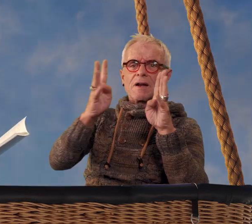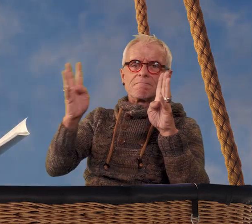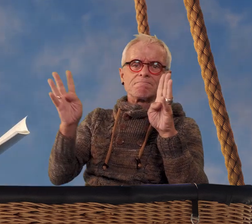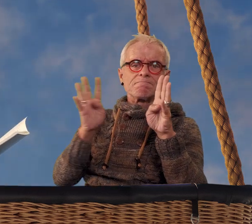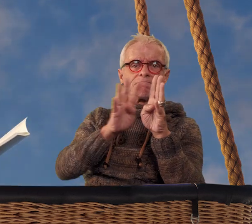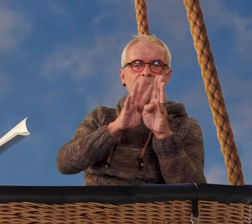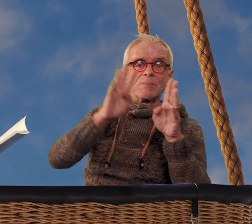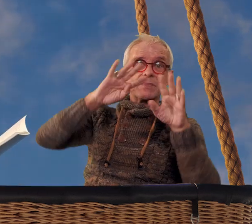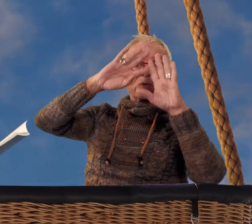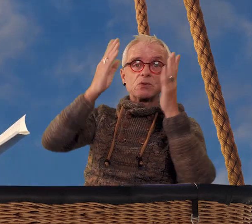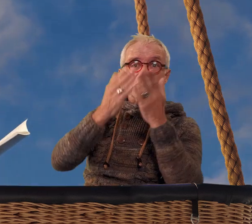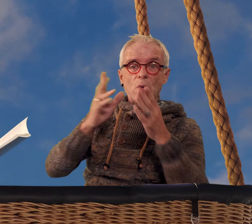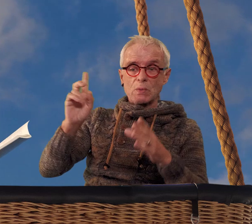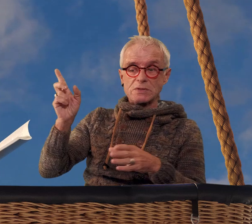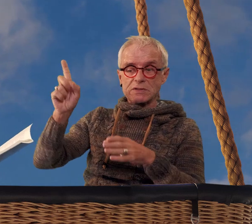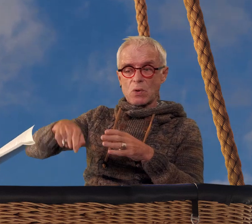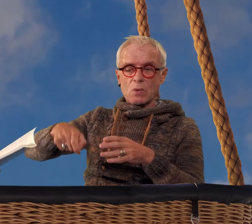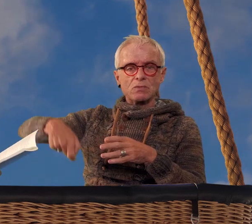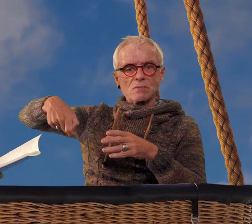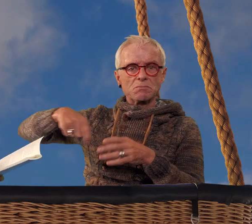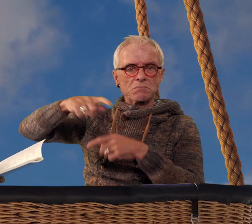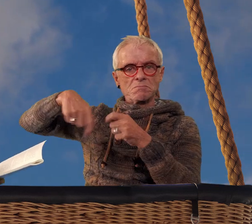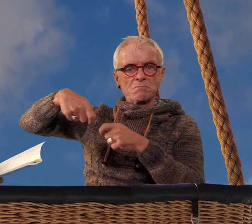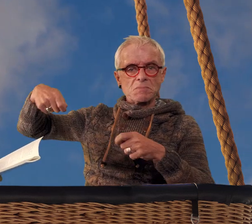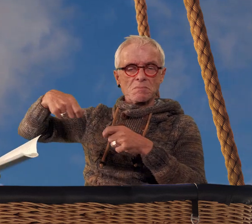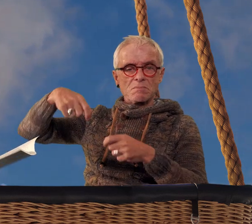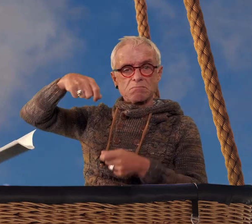et l'encre soigneusement parée, nous pouvions partir.